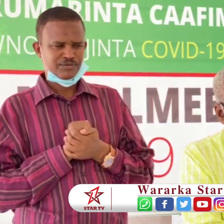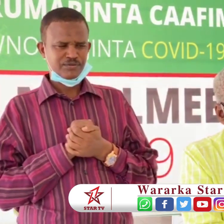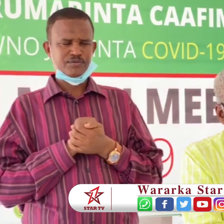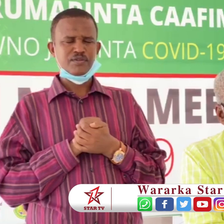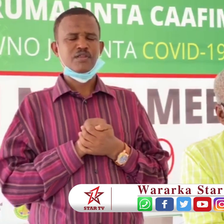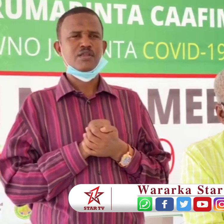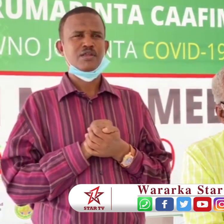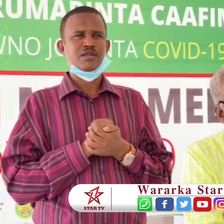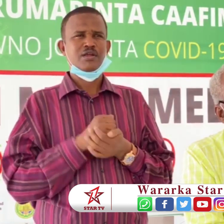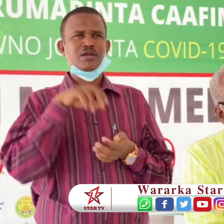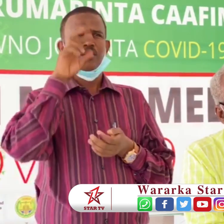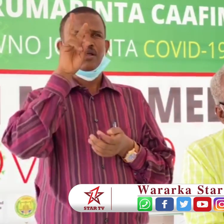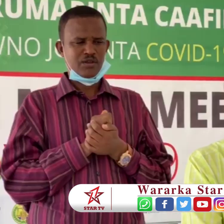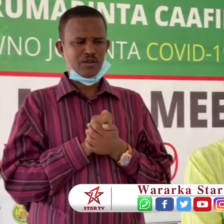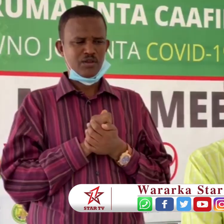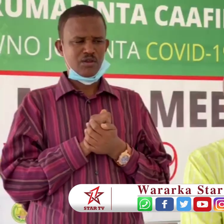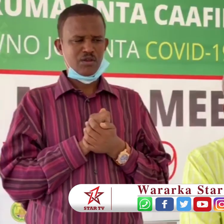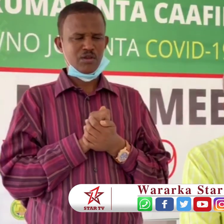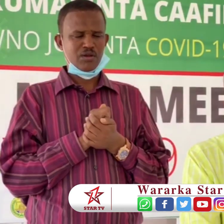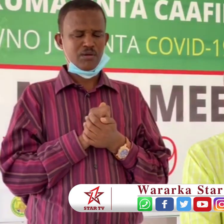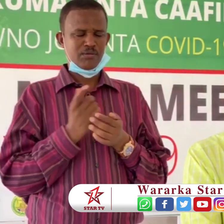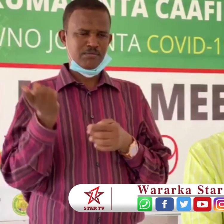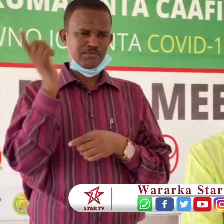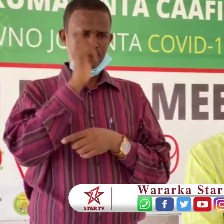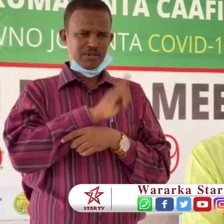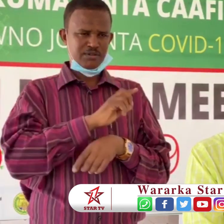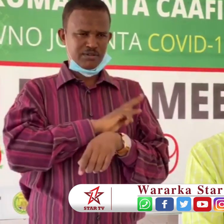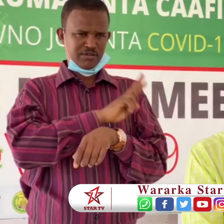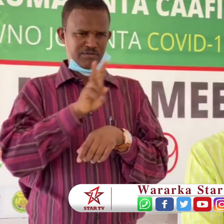20 jir ilaa 39 jir Cabdirashiid Maxamuud Maxamed Star TV magaalada Hargeysa